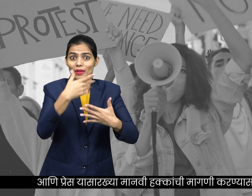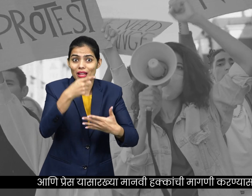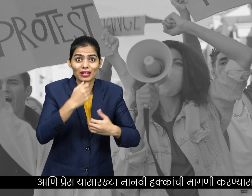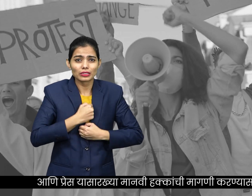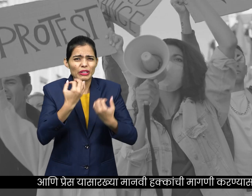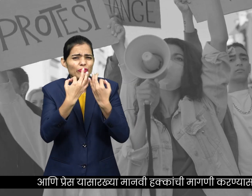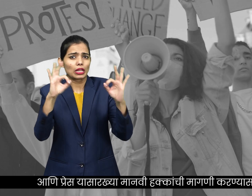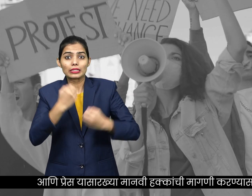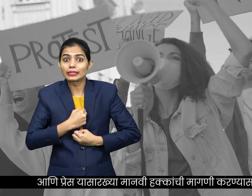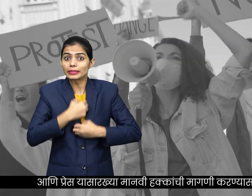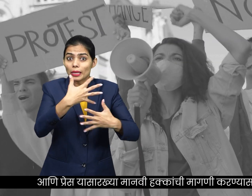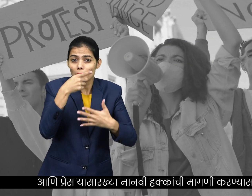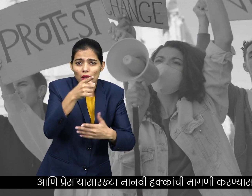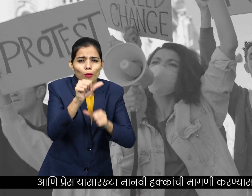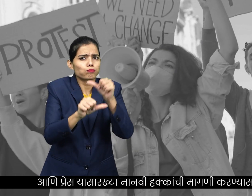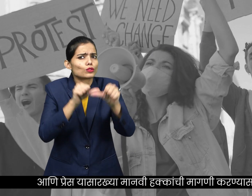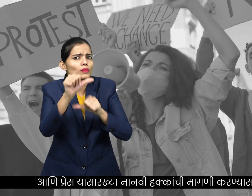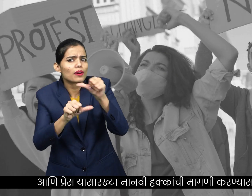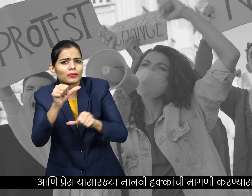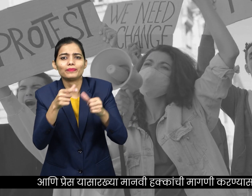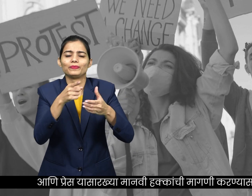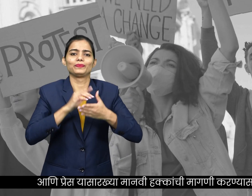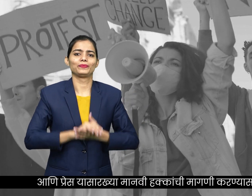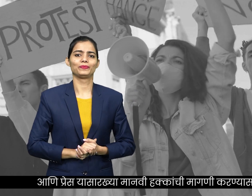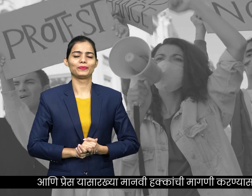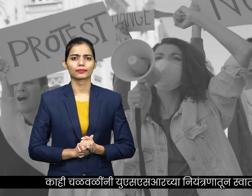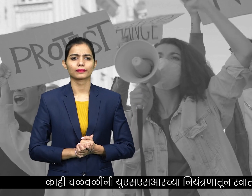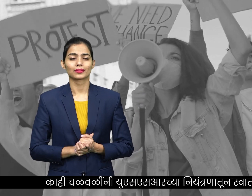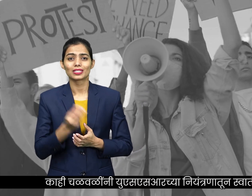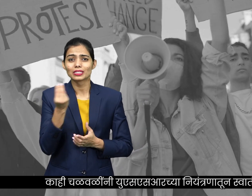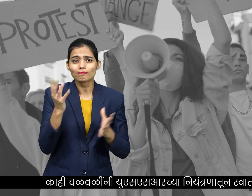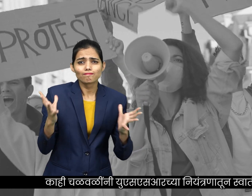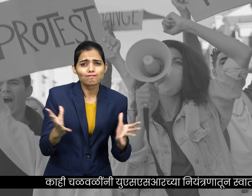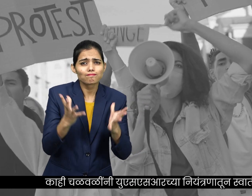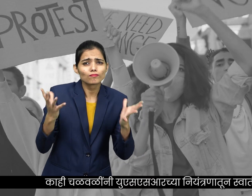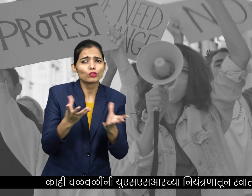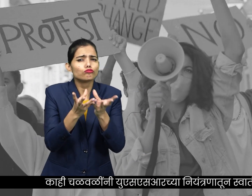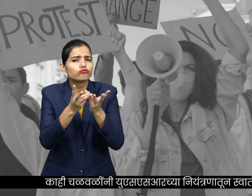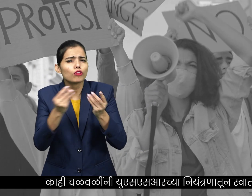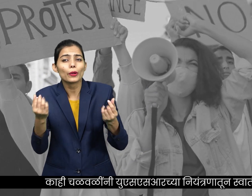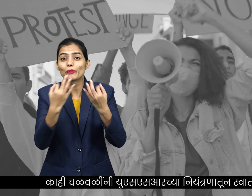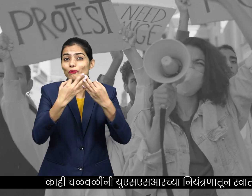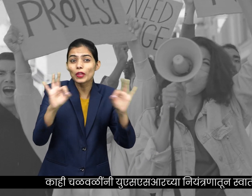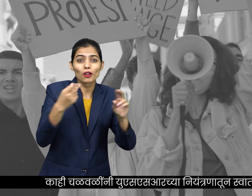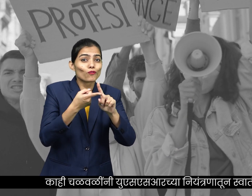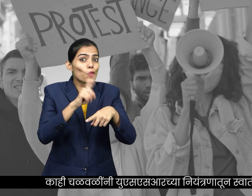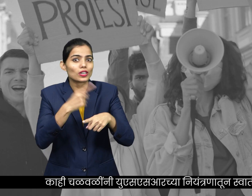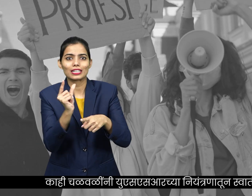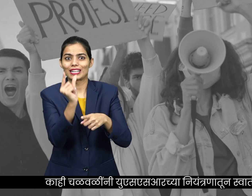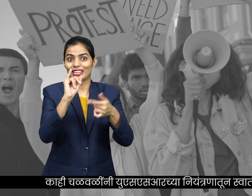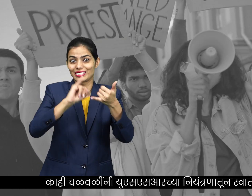आणि प्रेस यासारख्या मानवी हक्कांची मागणी करण्यास सुरुवात केली. काही चळवळींनी USSRच्या